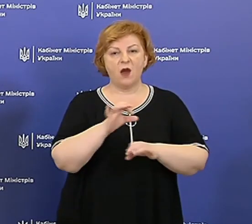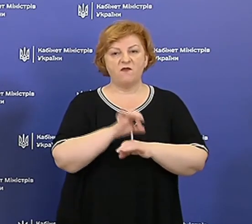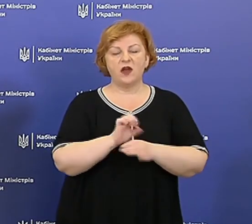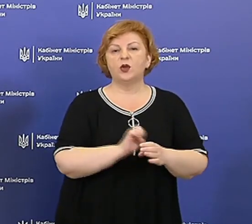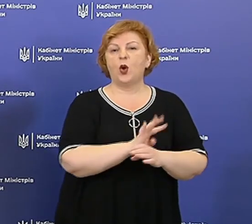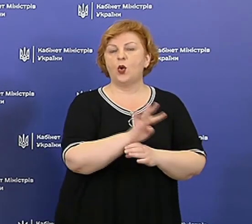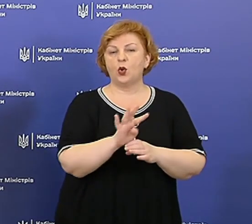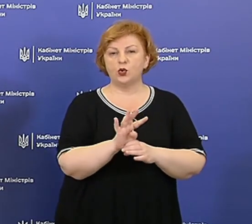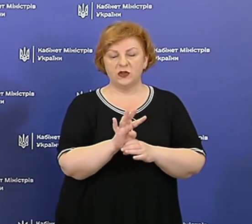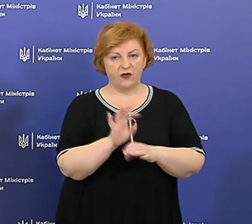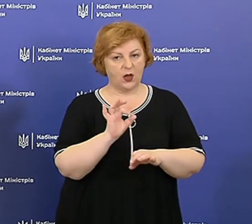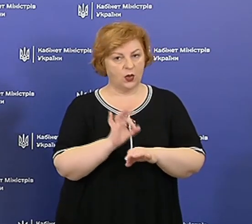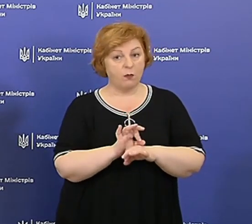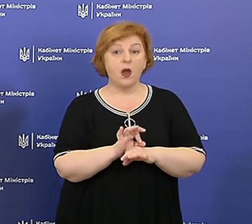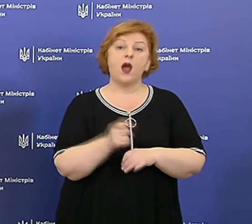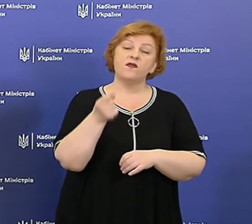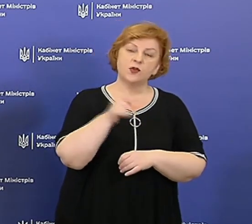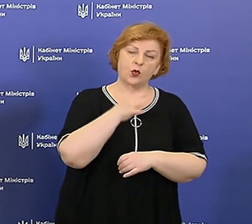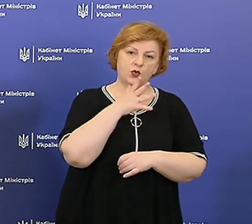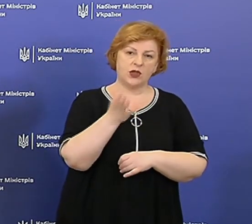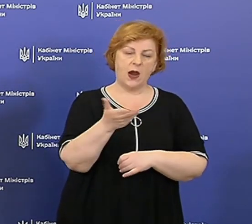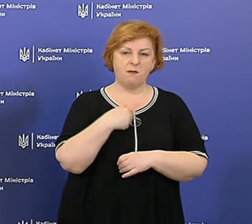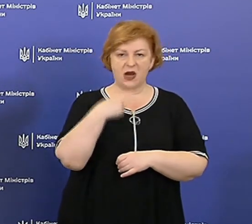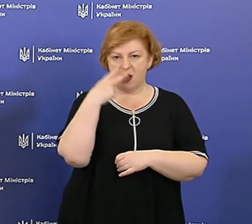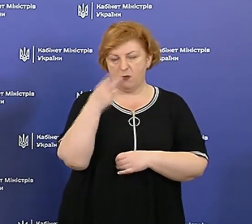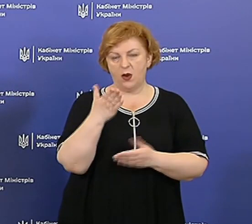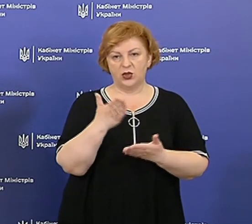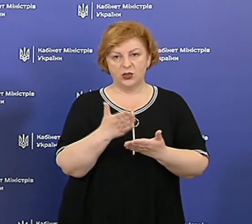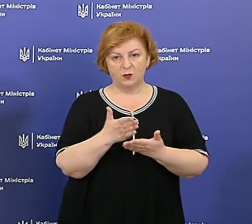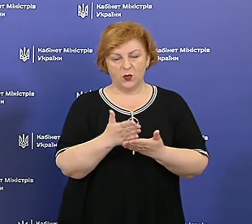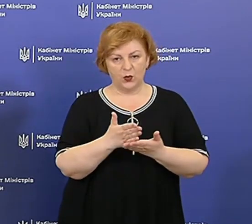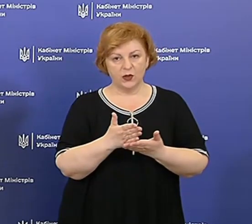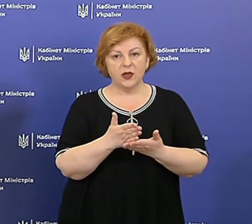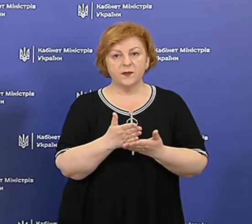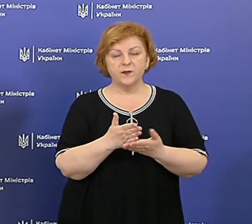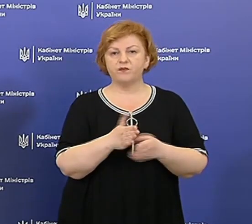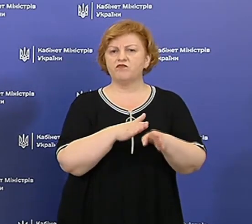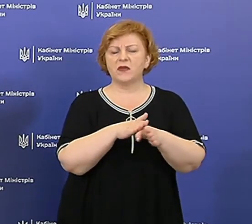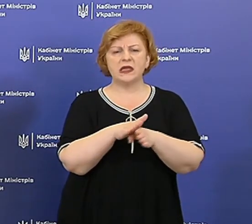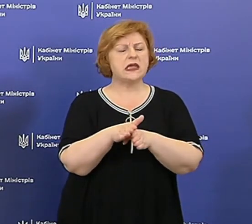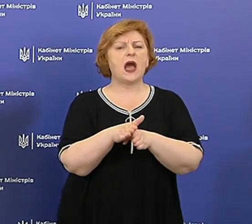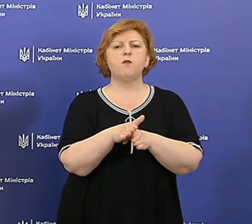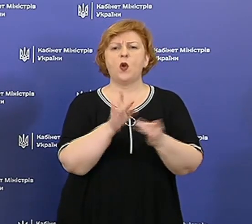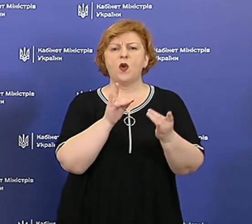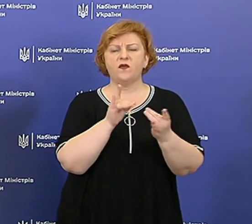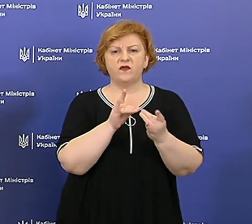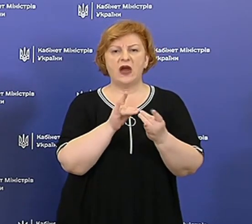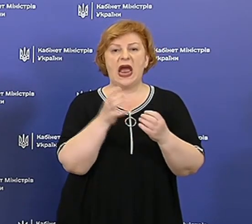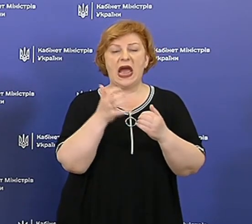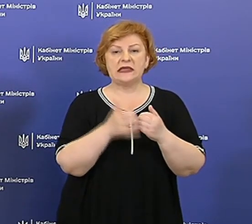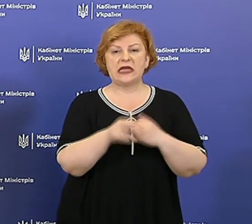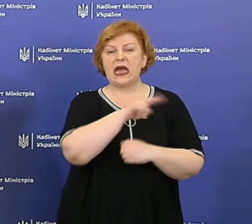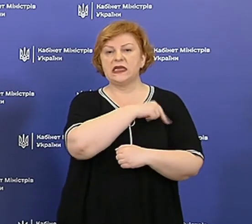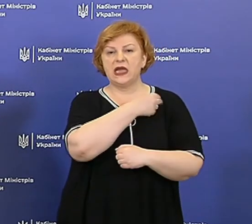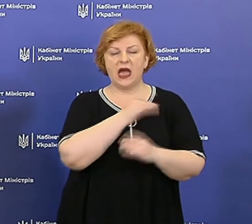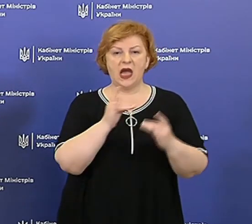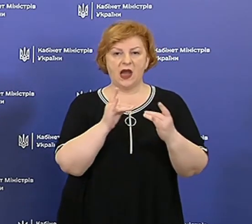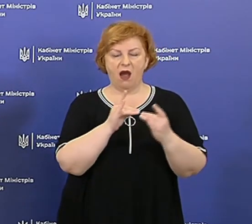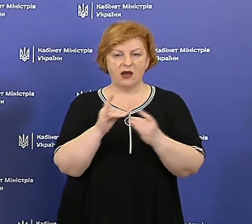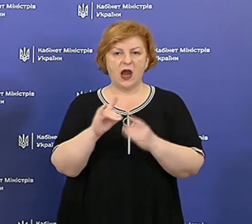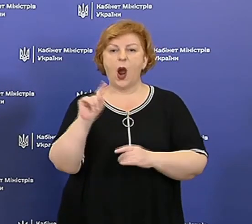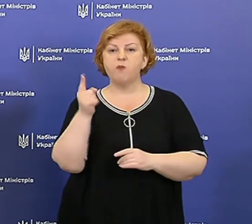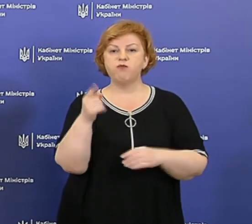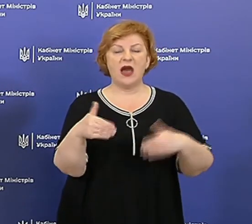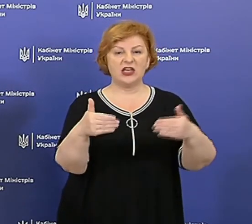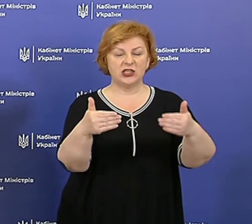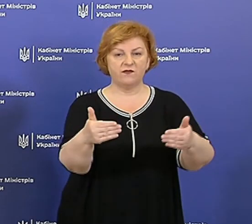на коронавірусну хворобу. В той же час ми бачимо, що є заповненість ліжок уже серед лікарні першої хвилі, і